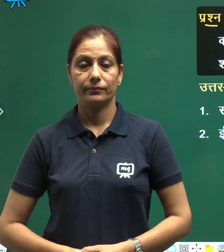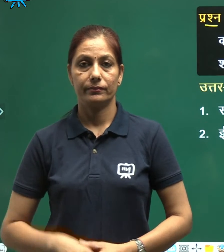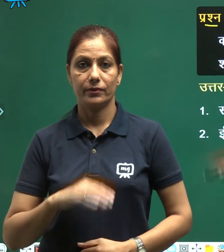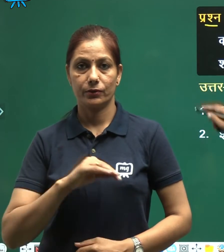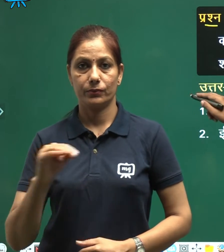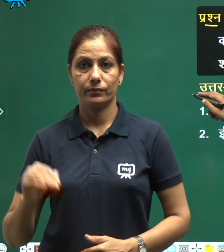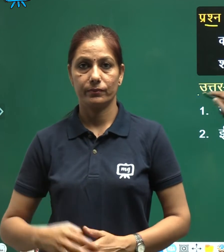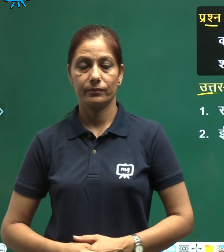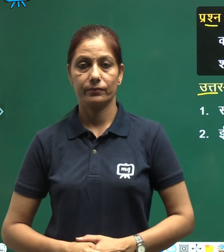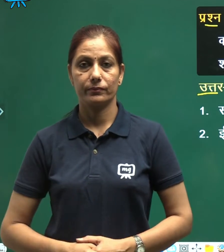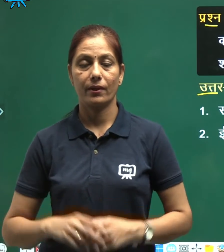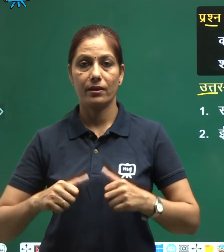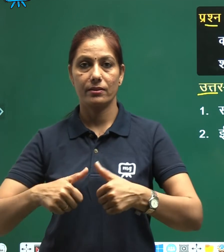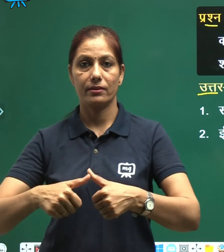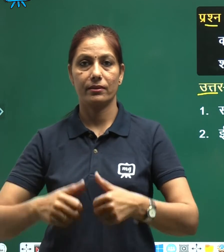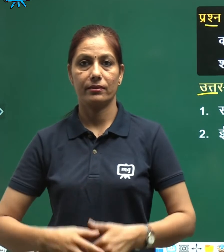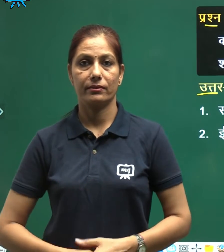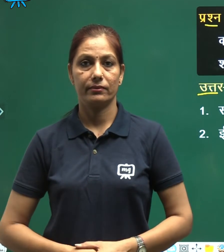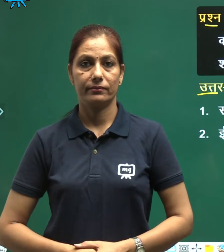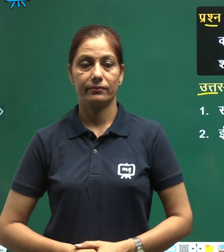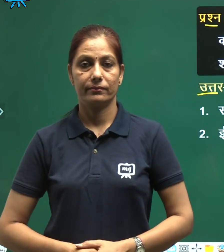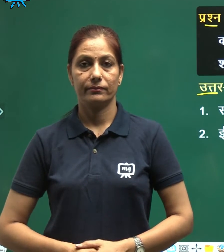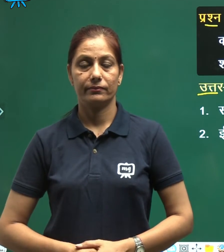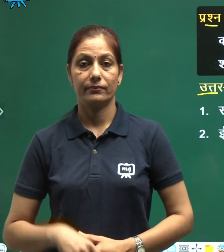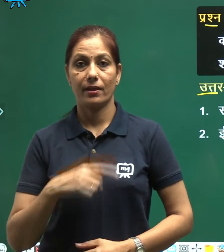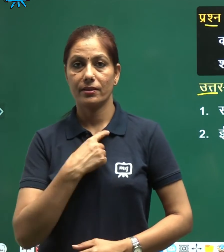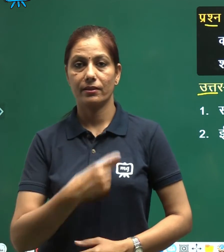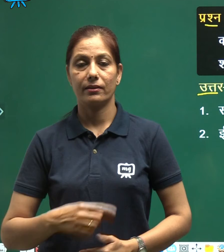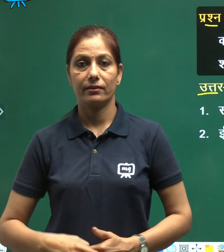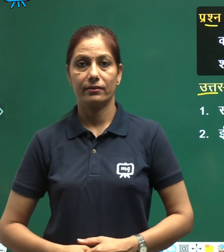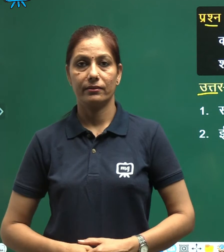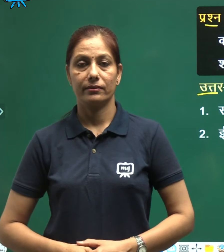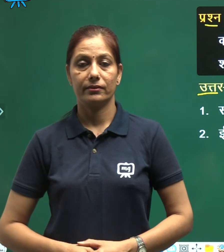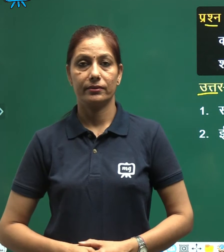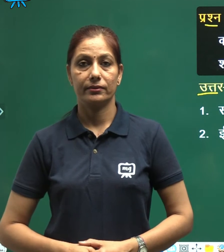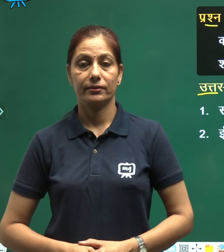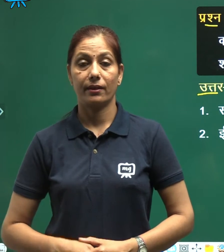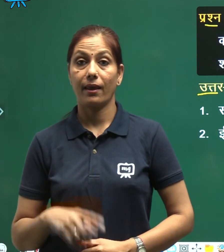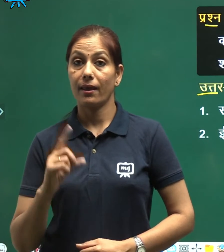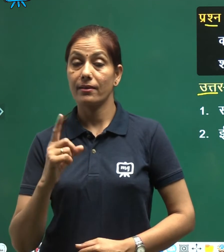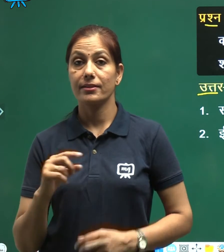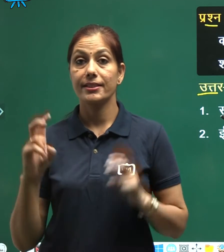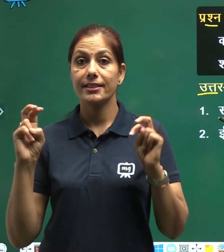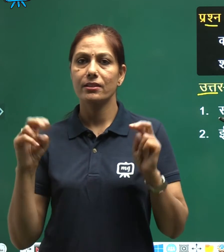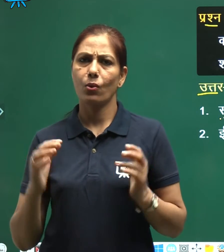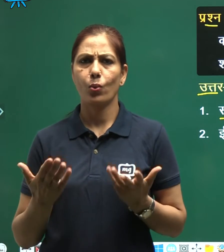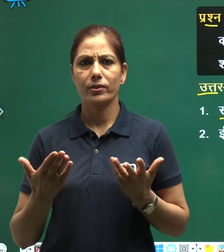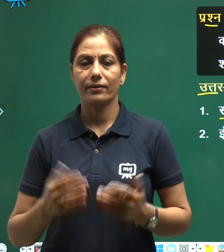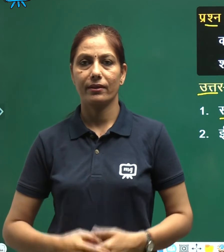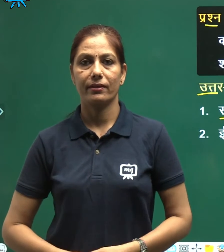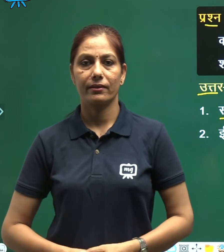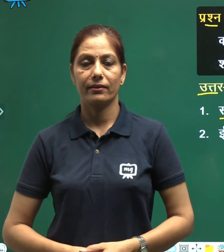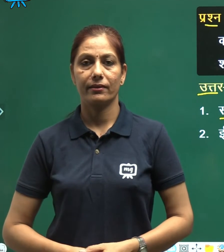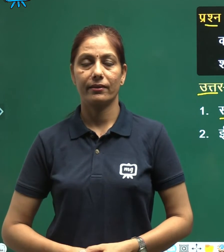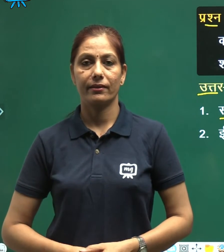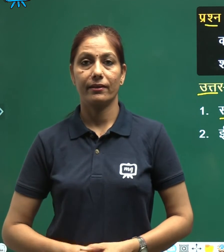बच्चों, उत्तर है, इसका एक शीर्षक हो सकता है